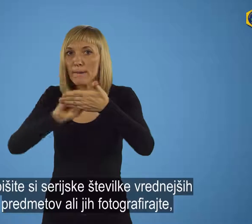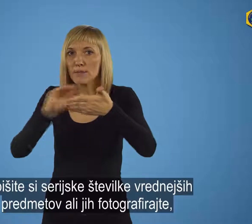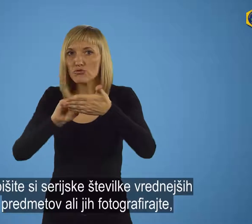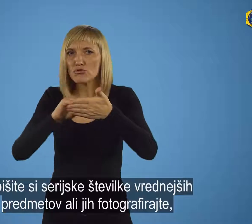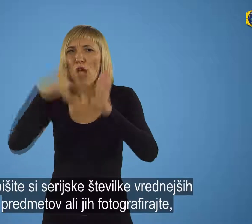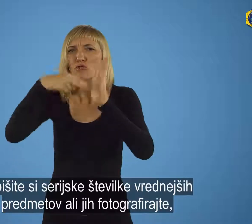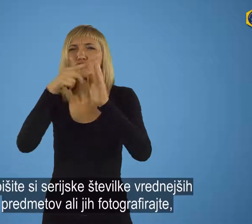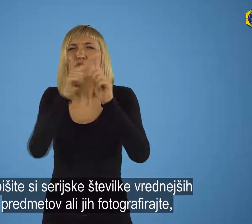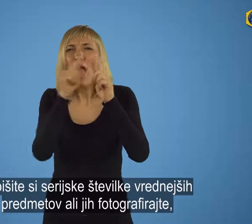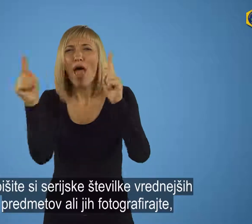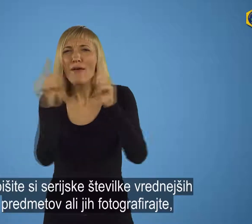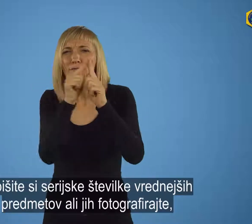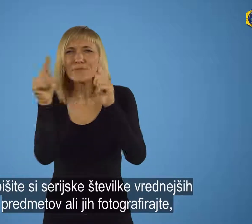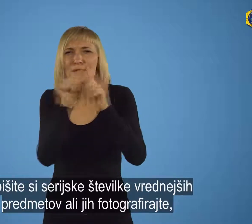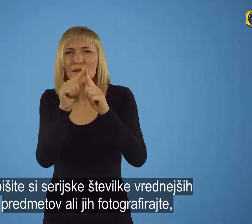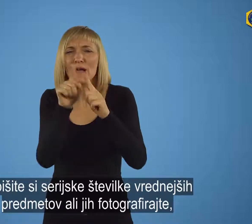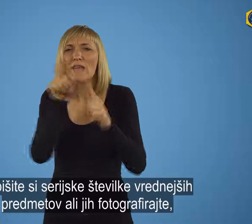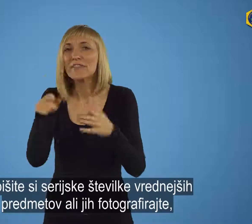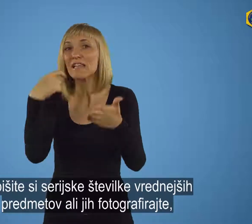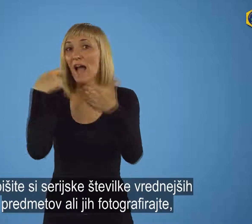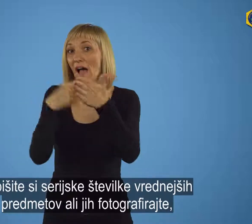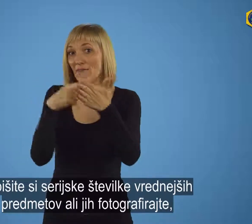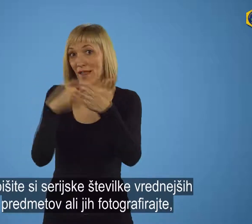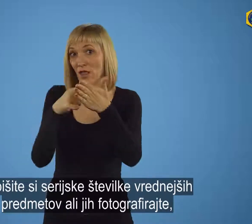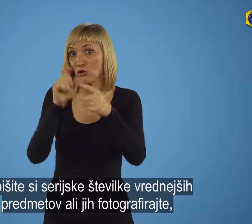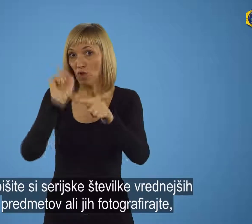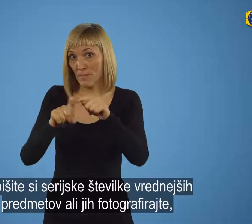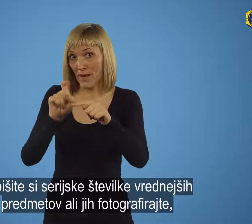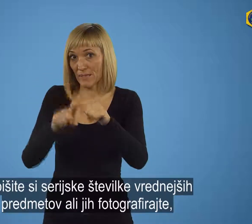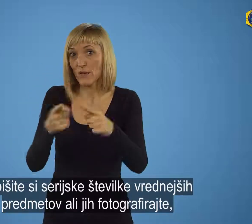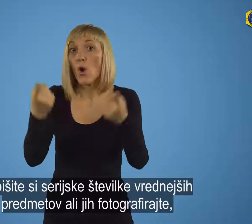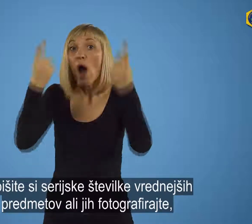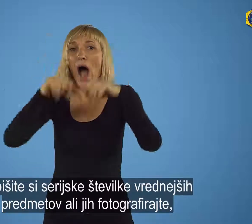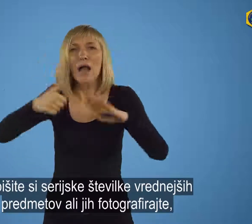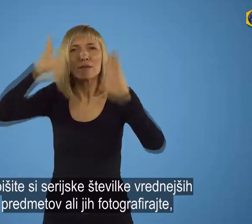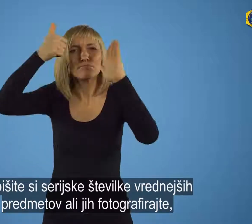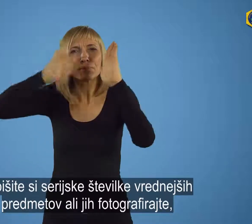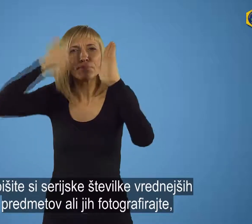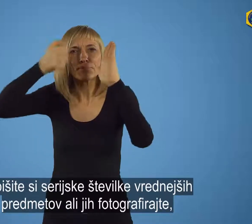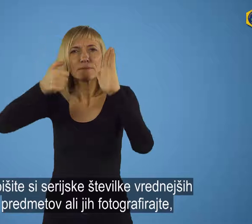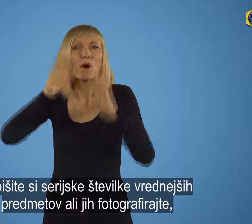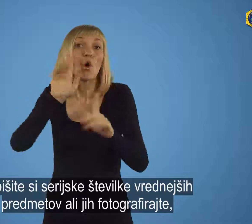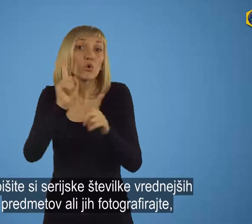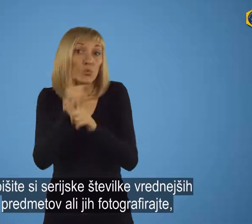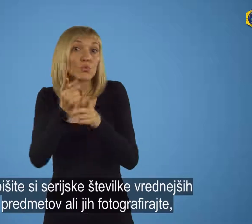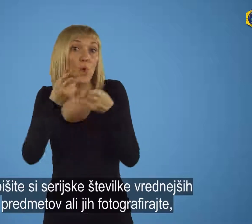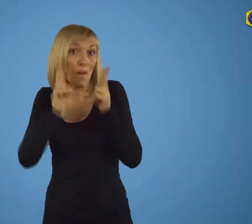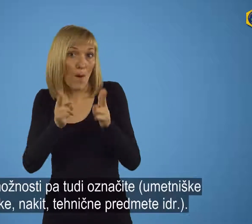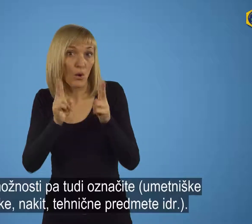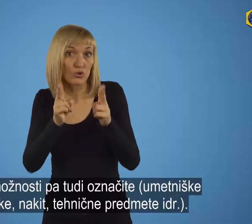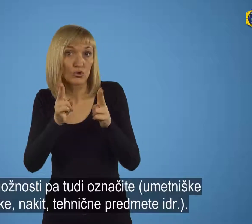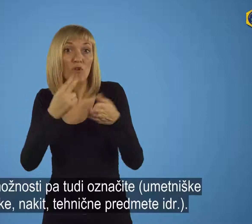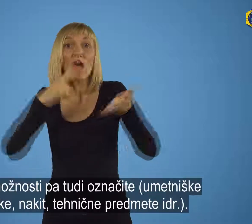Zapišite si serijske številke vrednejših predmetov ali jih fotografirajte, po možnosti pa tudi